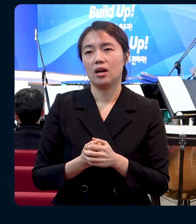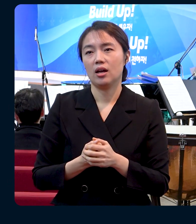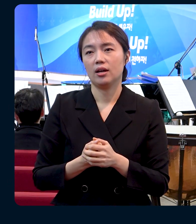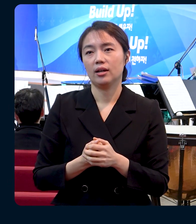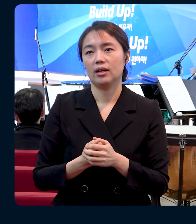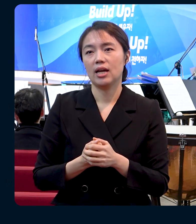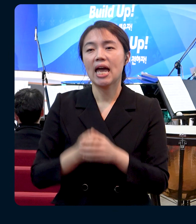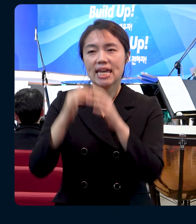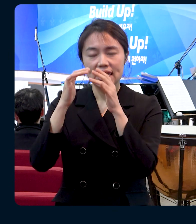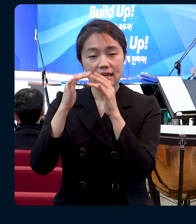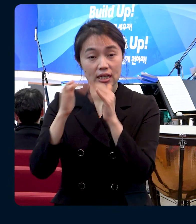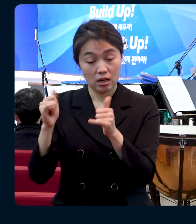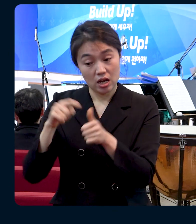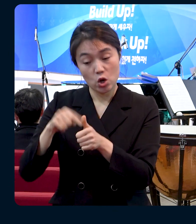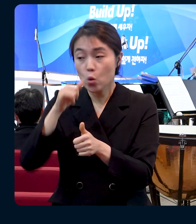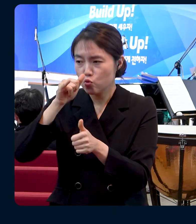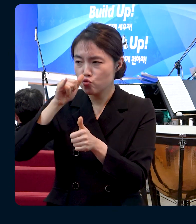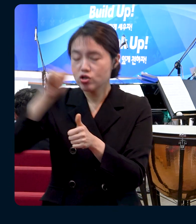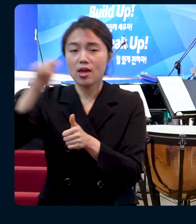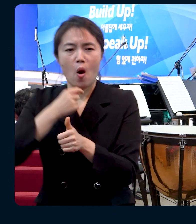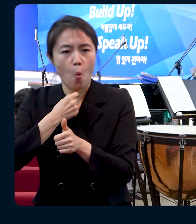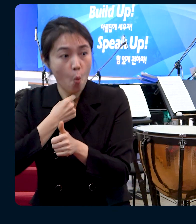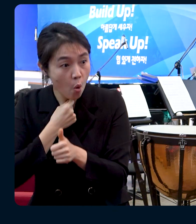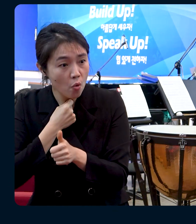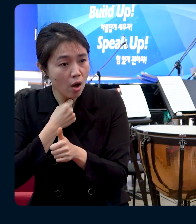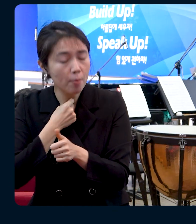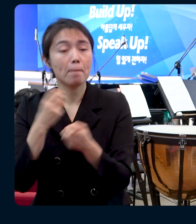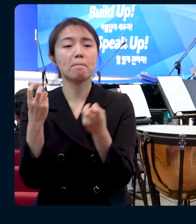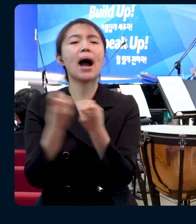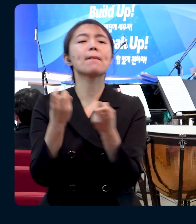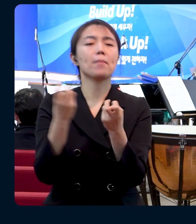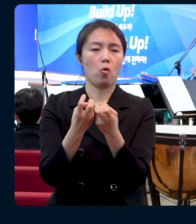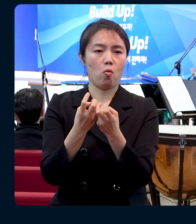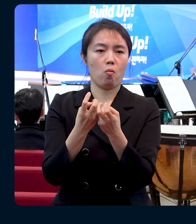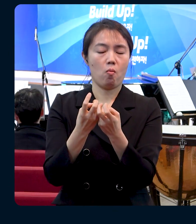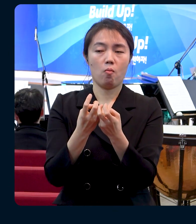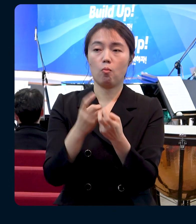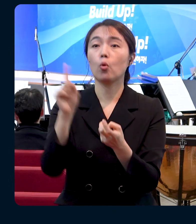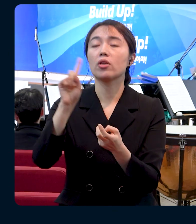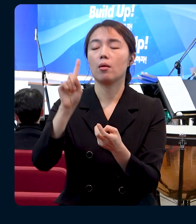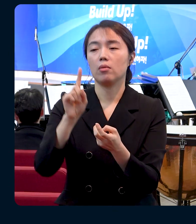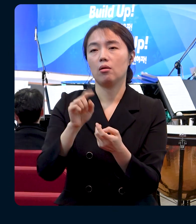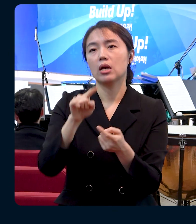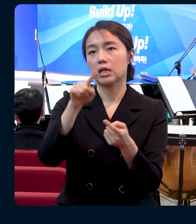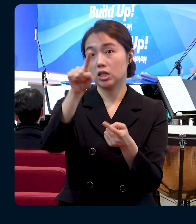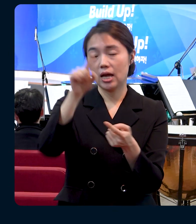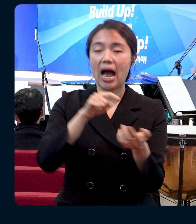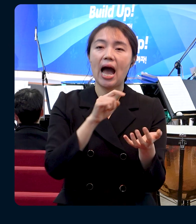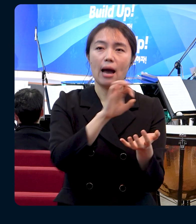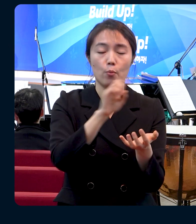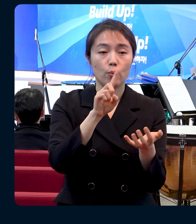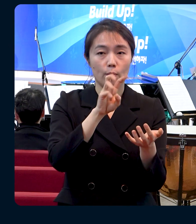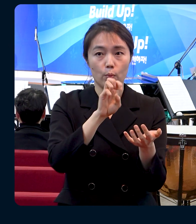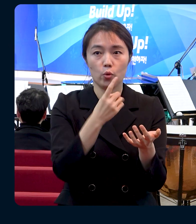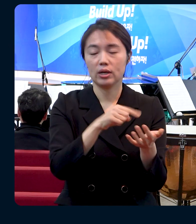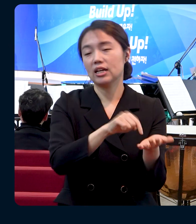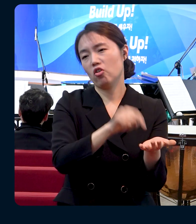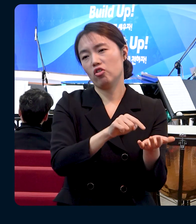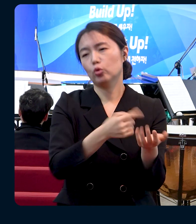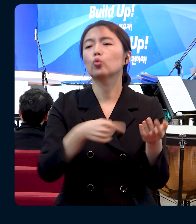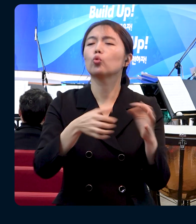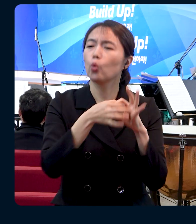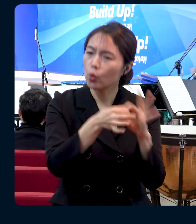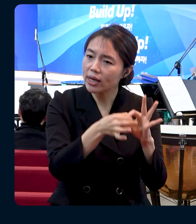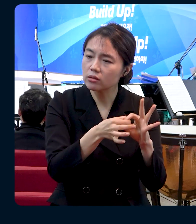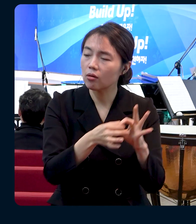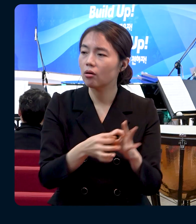인간의 위대함을 위한 공식, 그게 바로 아모르 파티예요. 어떻게 사람이 위대해질 수 있느냐? 아모르 파티 통해서. 그러니까